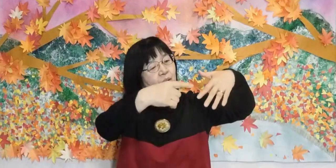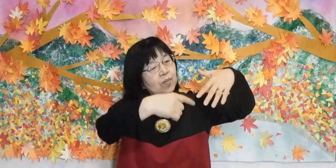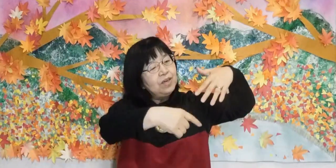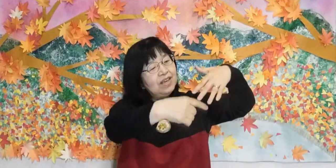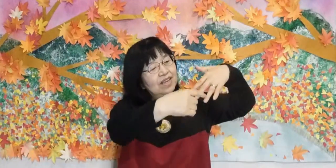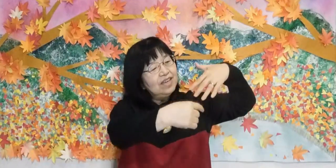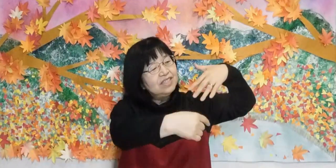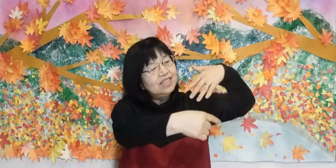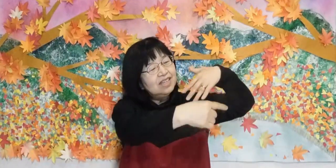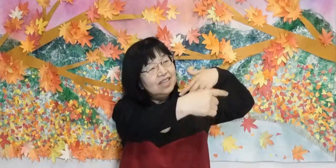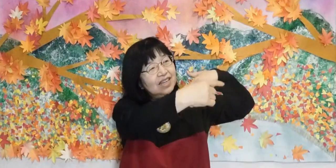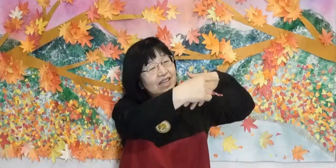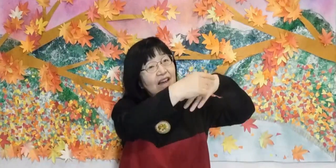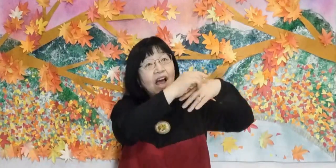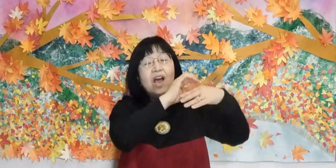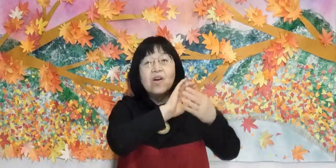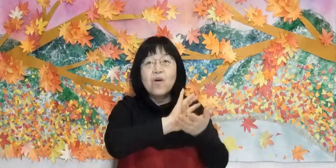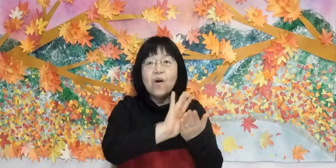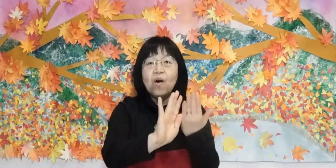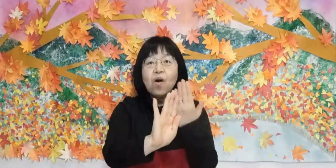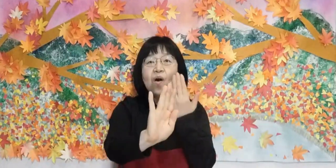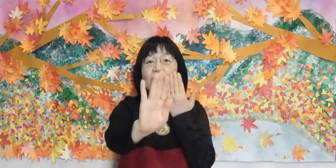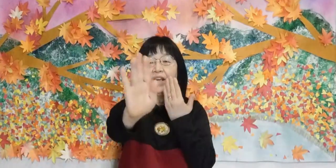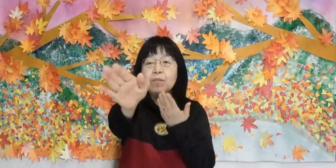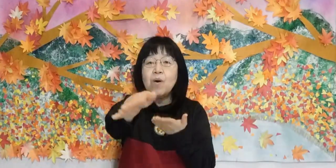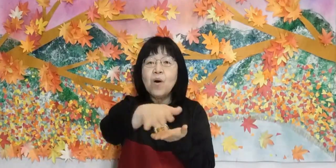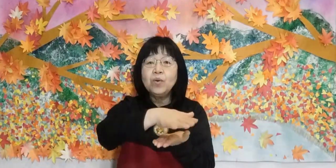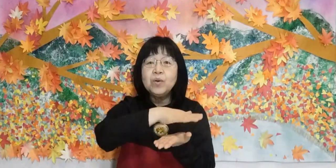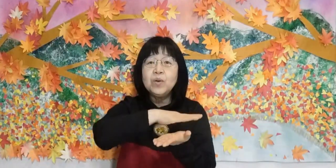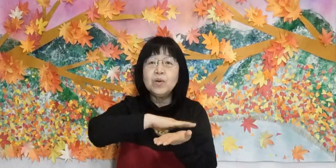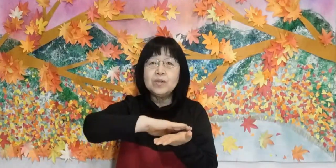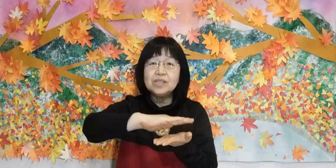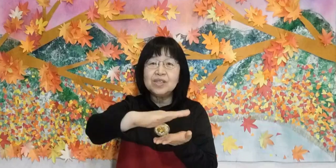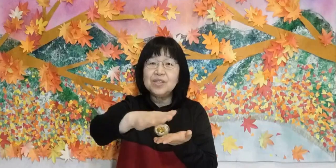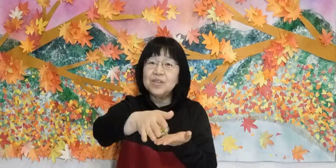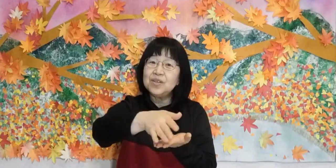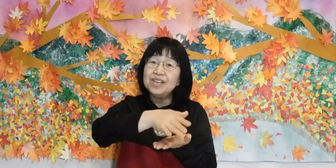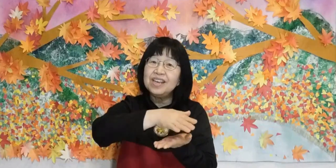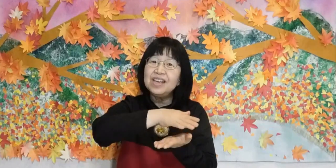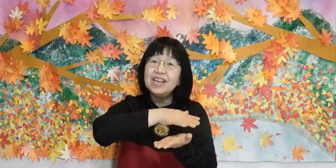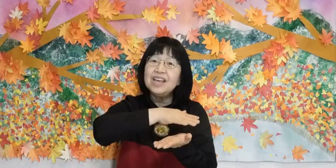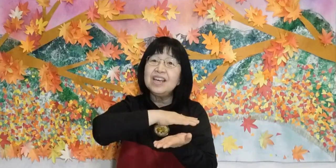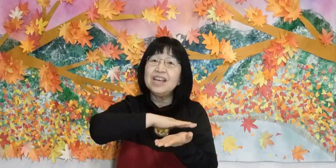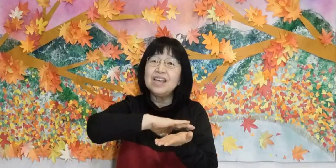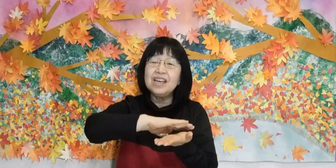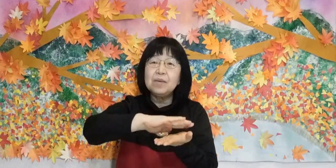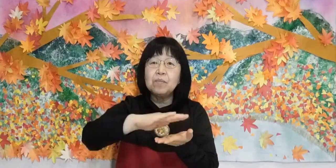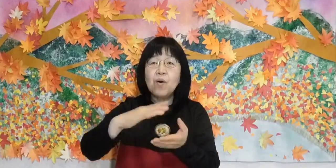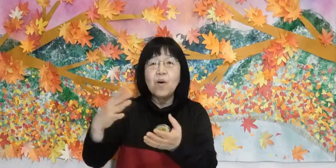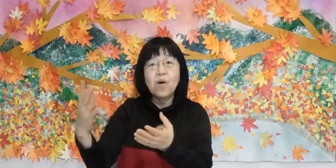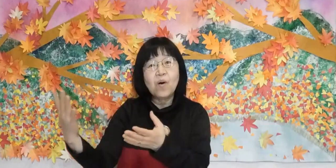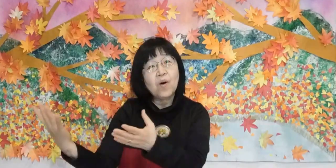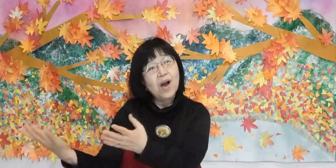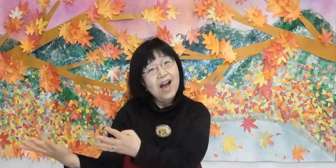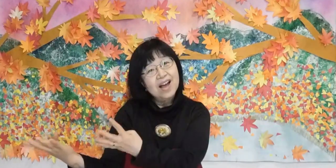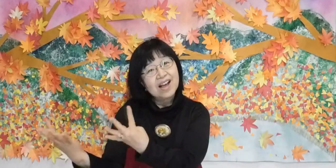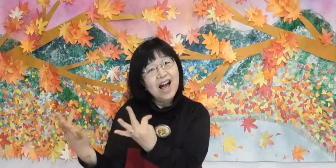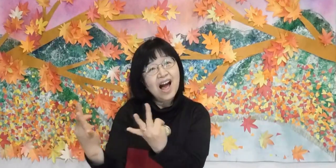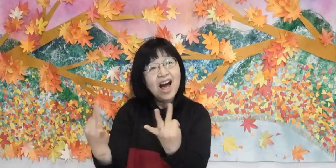みじ、恋も薄いも、